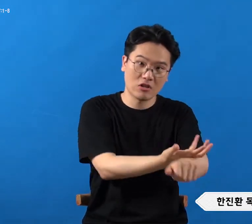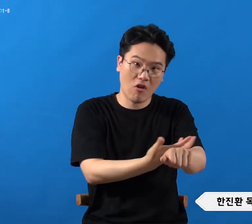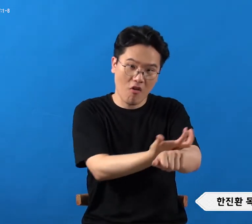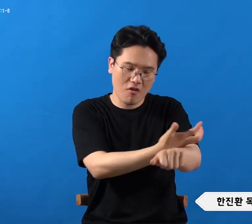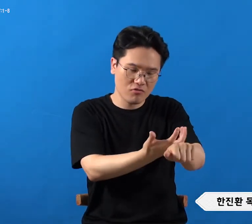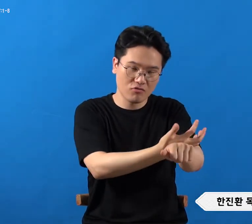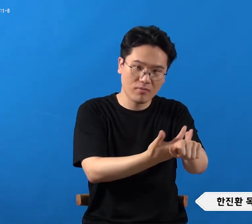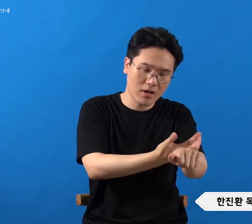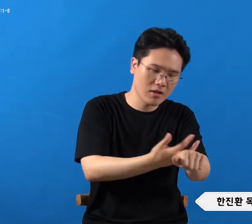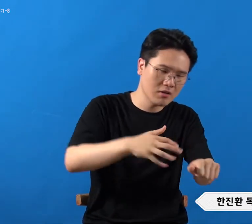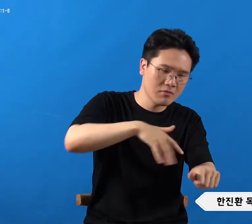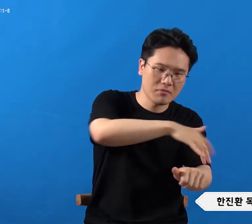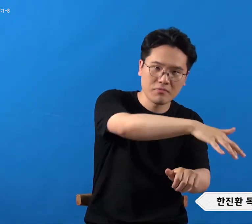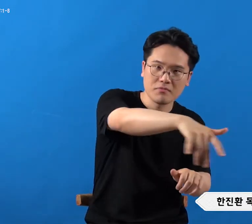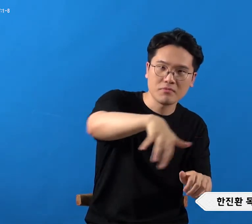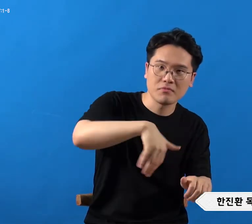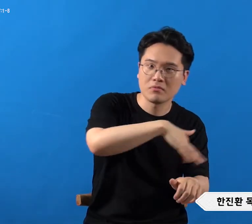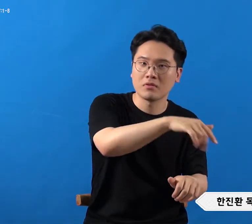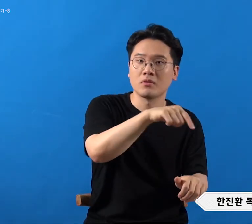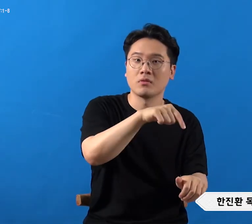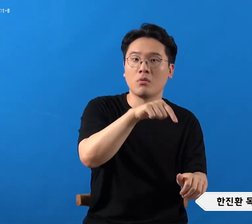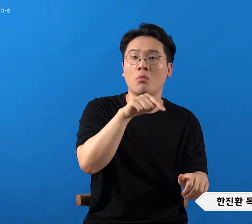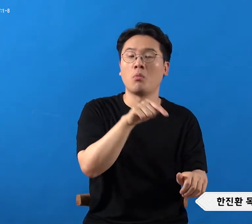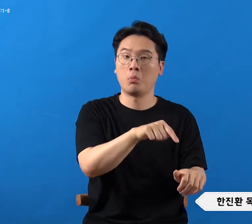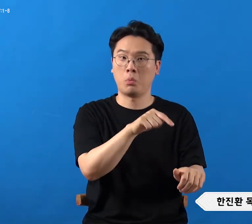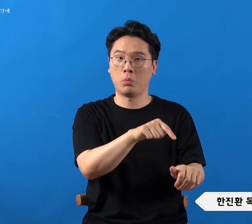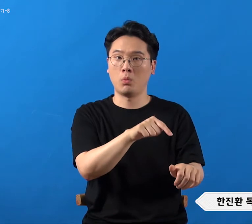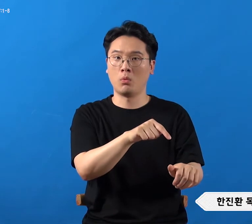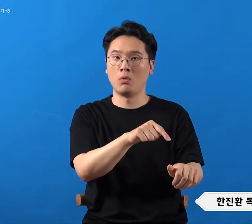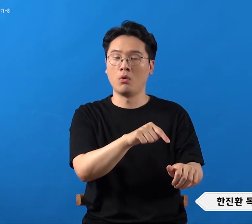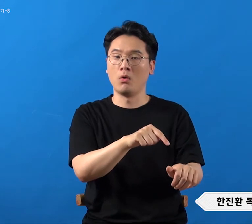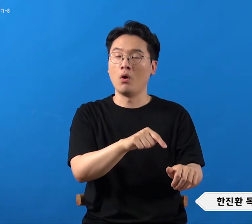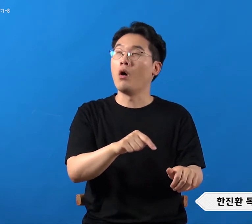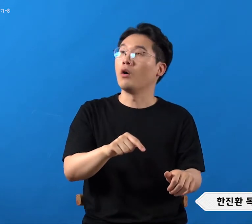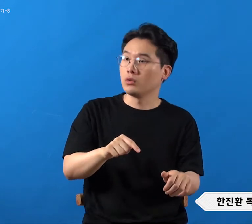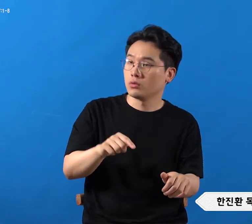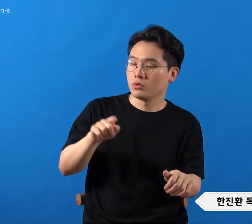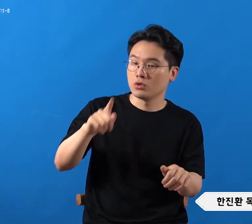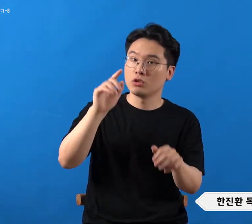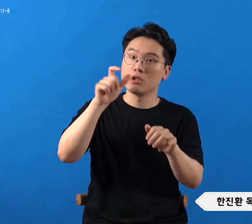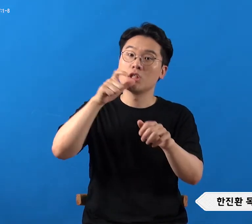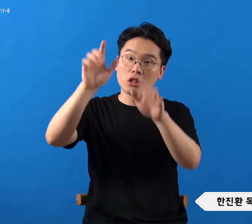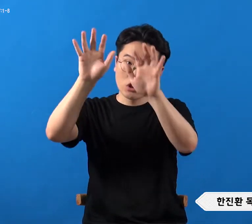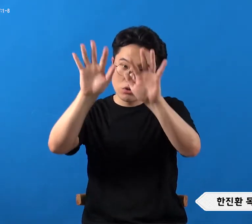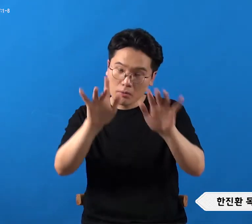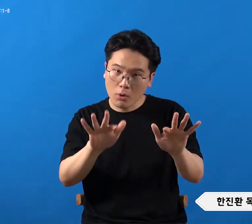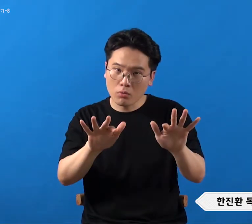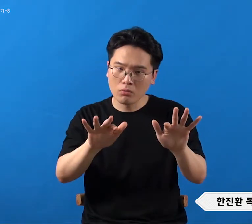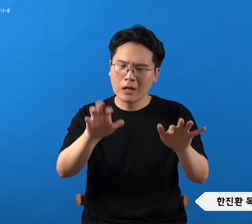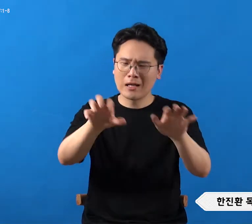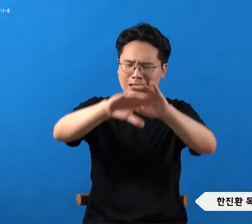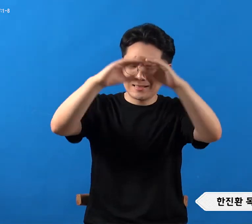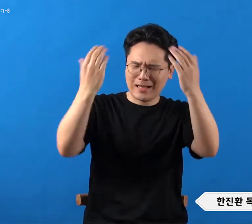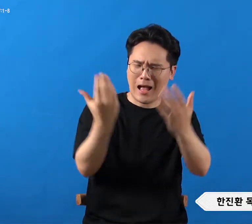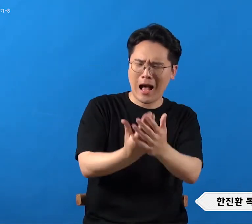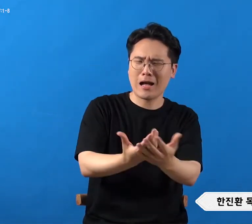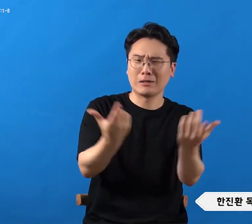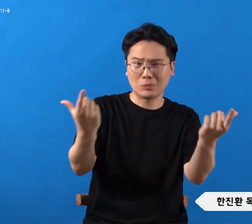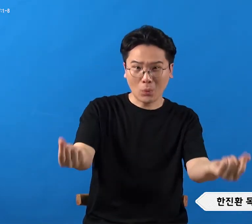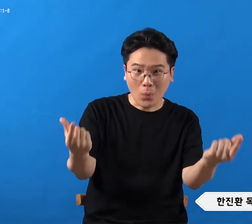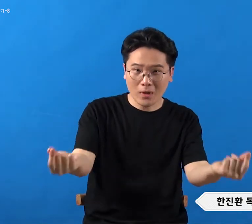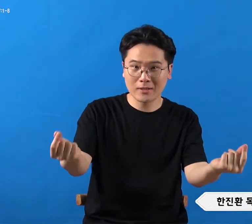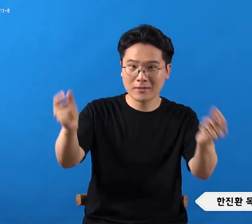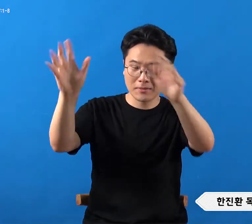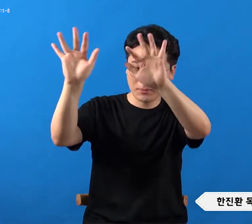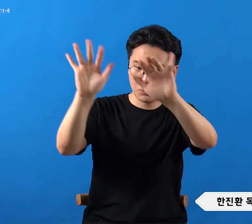정도입니다. 이슬이 내리면 다 똑같이 내리지 어떻게 그 양털 뭉치에만 내리고 주인은 바짝 마르고 그럴 수가